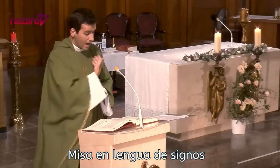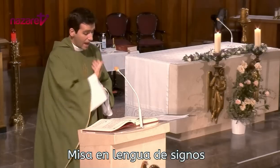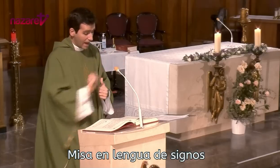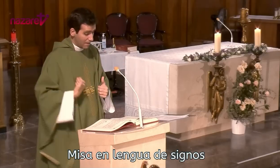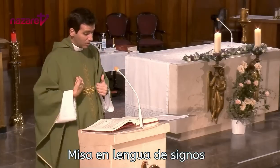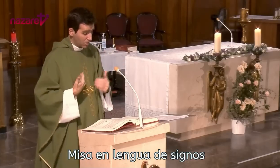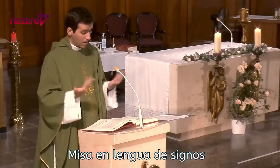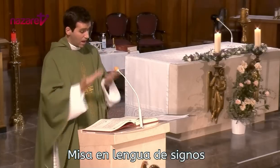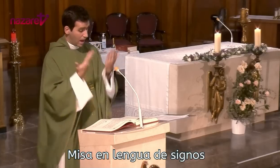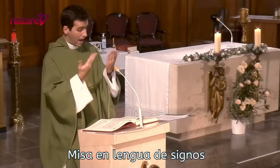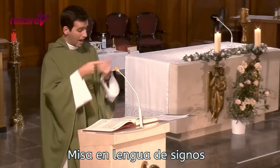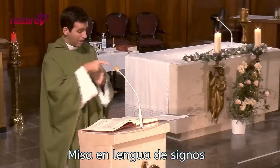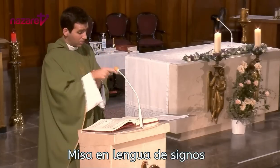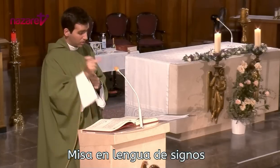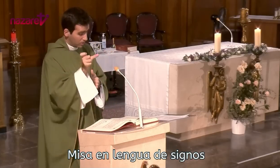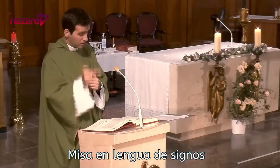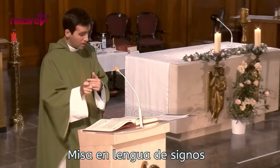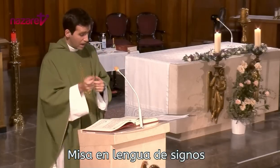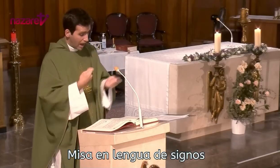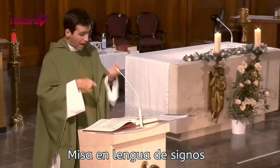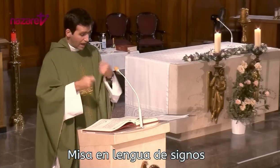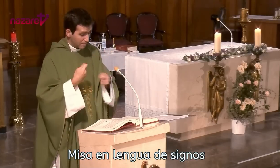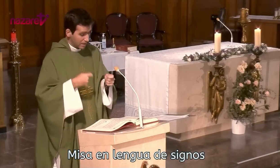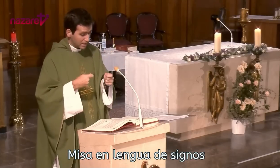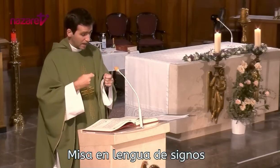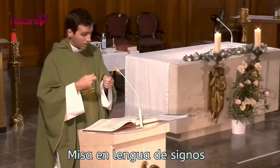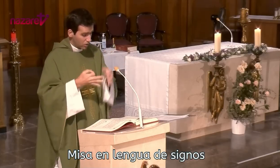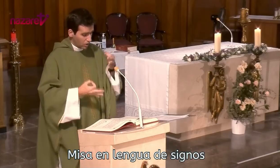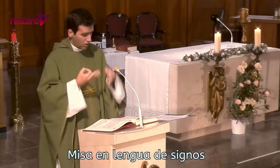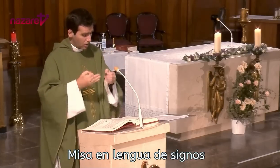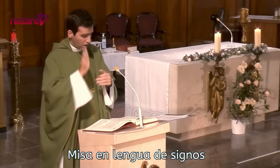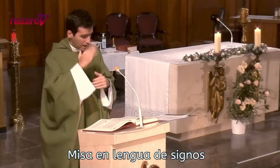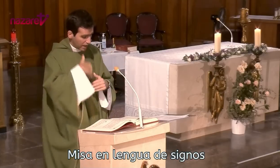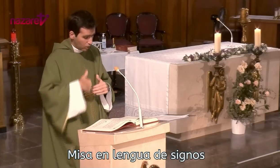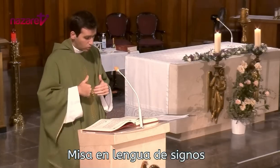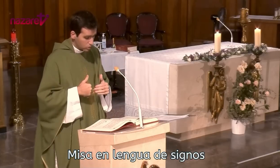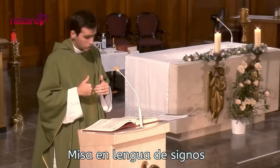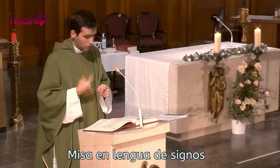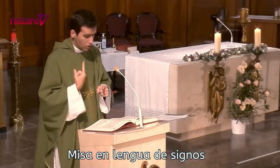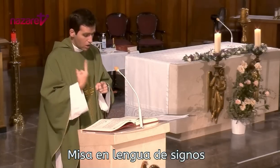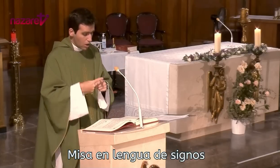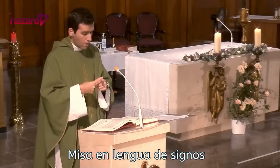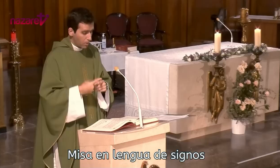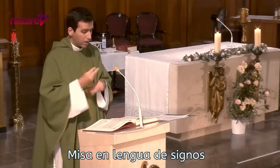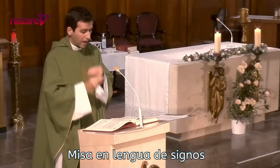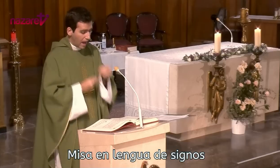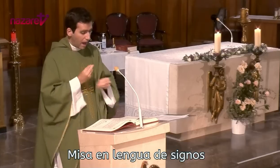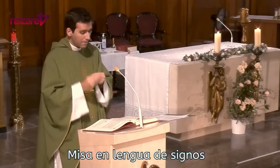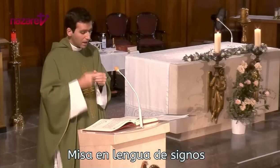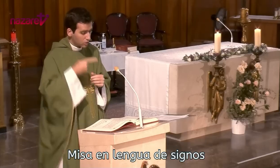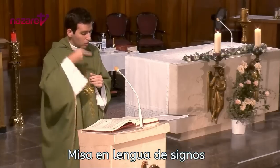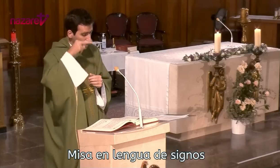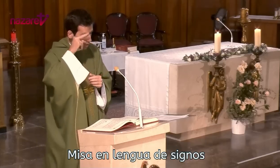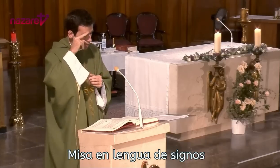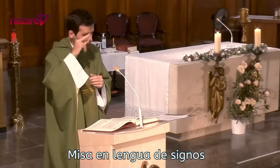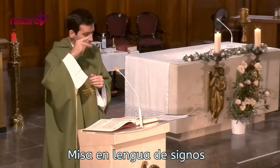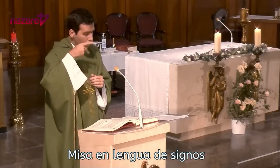El amo alabó al administrador injusto porque había actuado